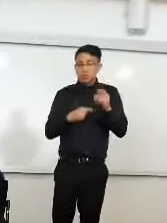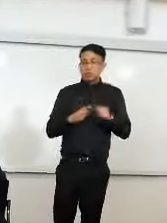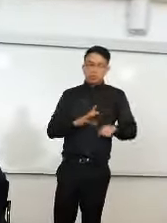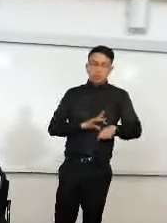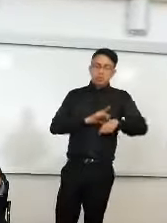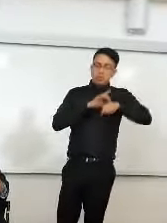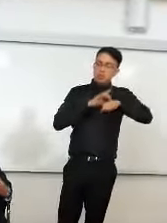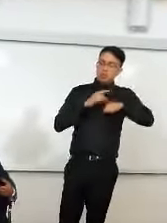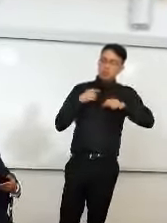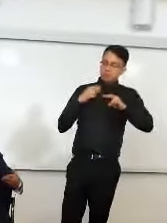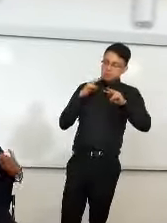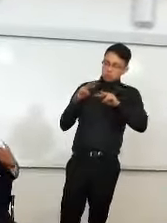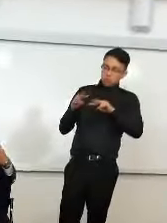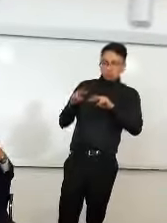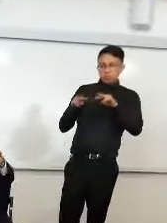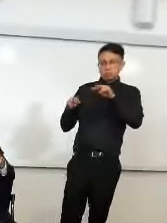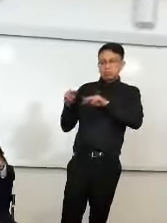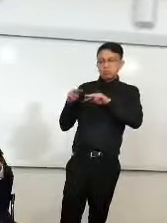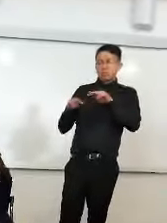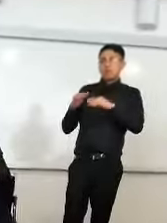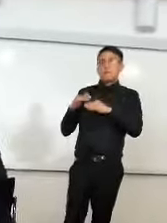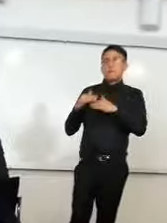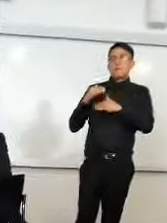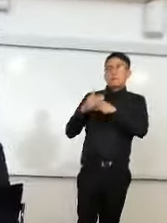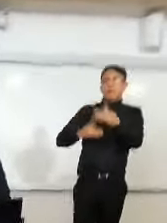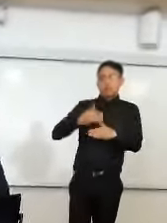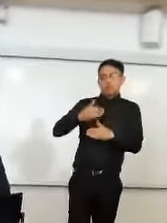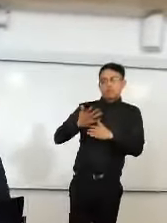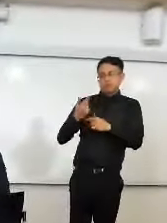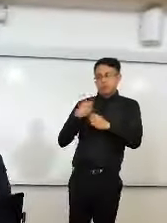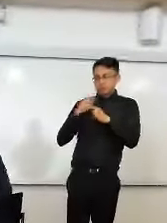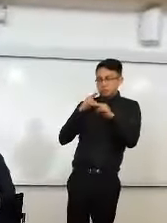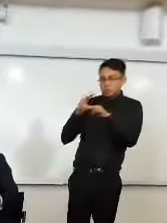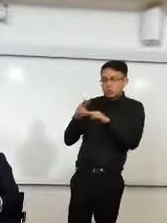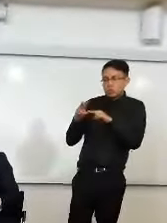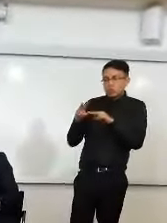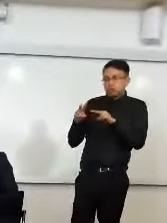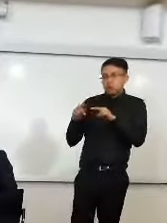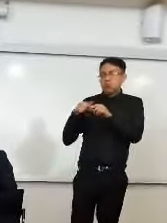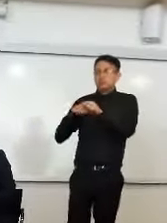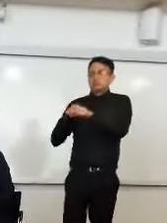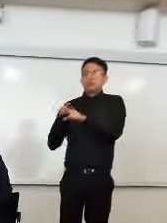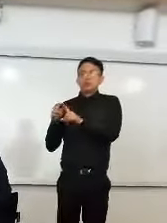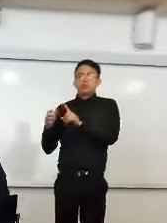salud, esperemos que no, largo proceso, pues sea el que entable directamente